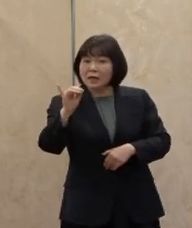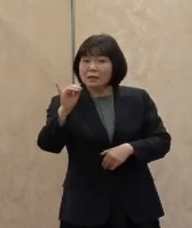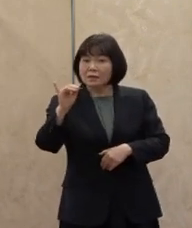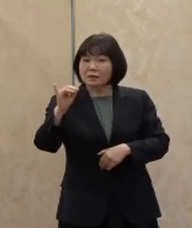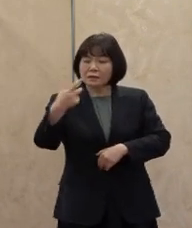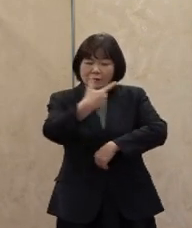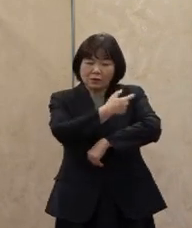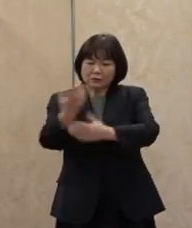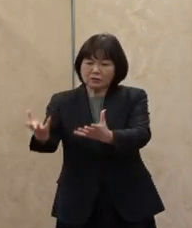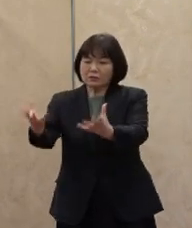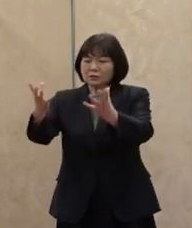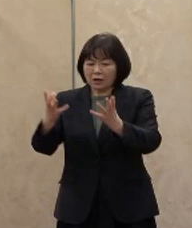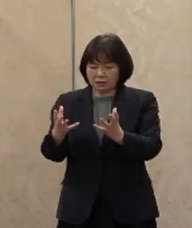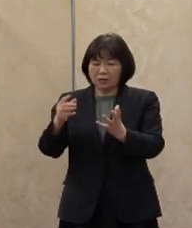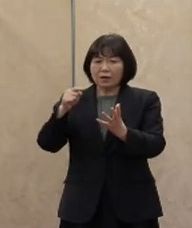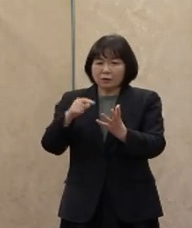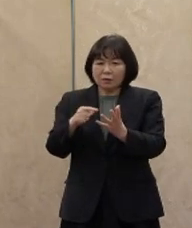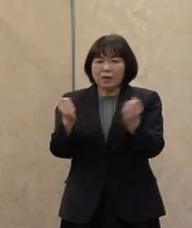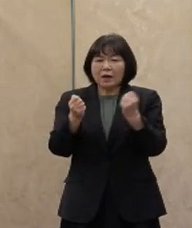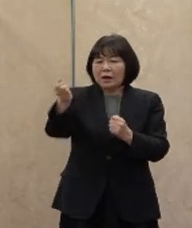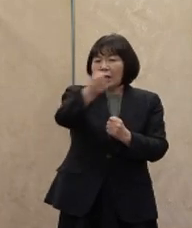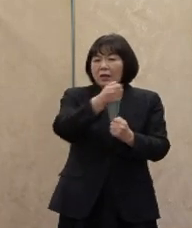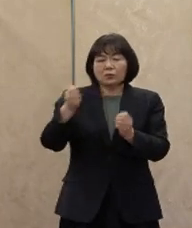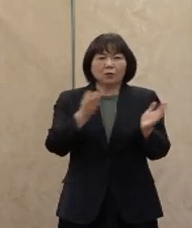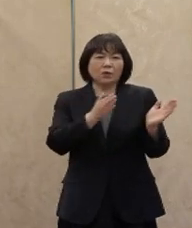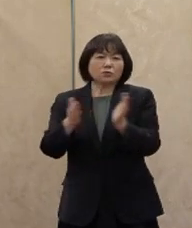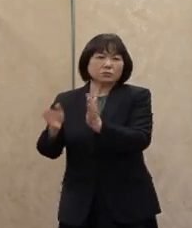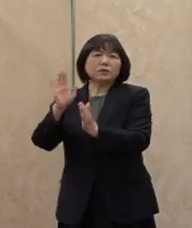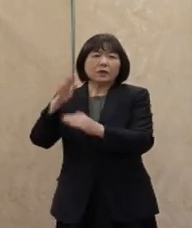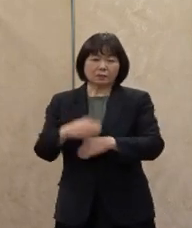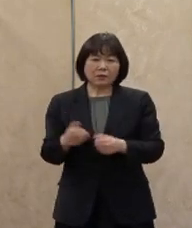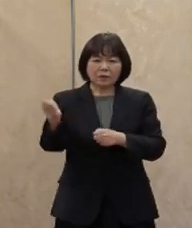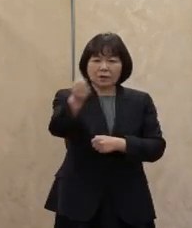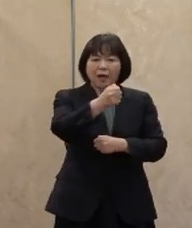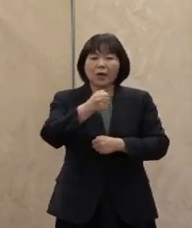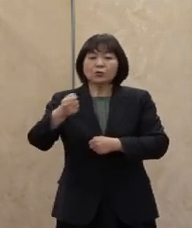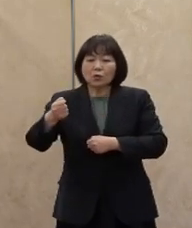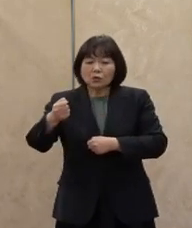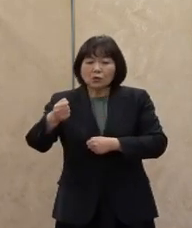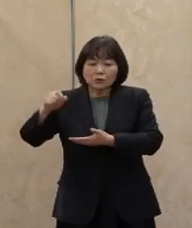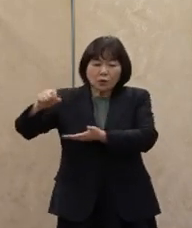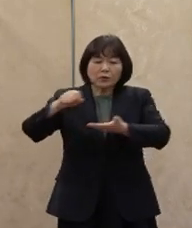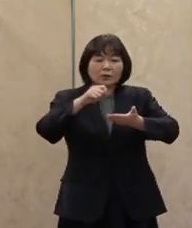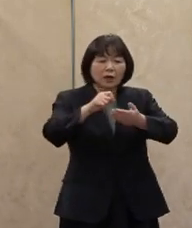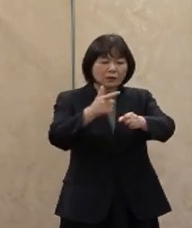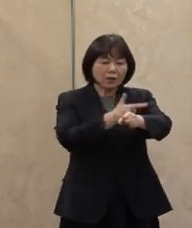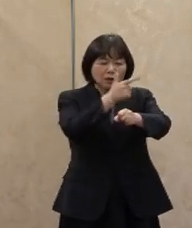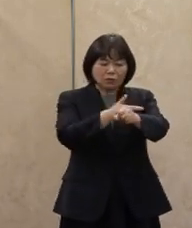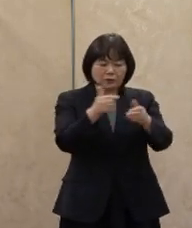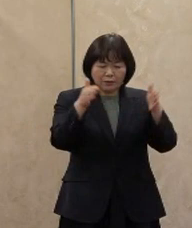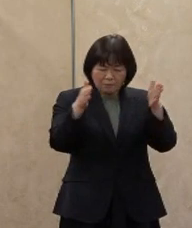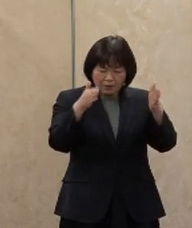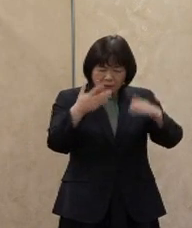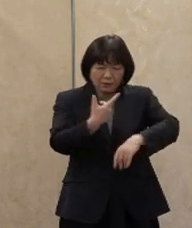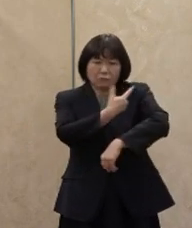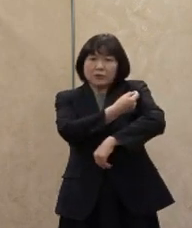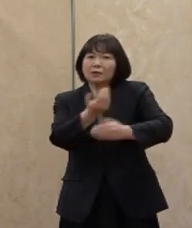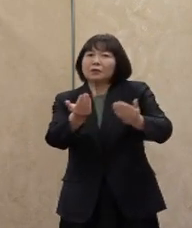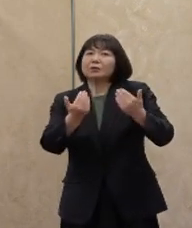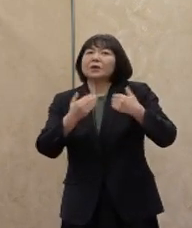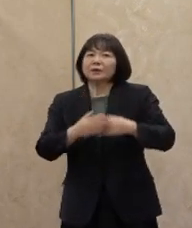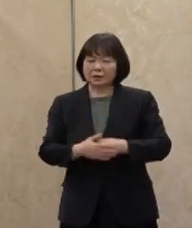できて、そして、まあ、冷蔵庫は今準備してますけど、冷蔵庫から取り出してから6時間以内に打たなきゃいけない。で、6時間後にこ